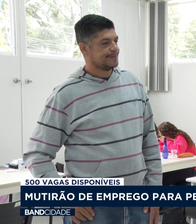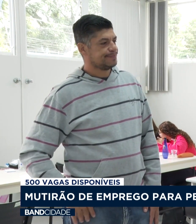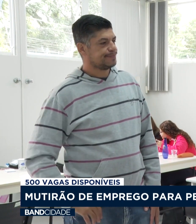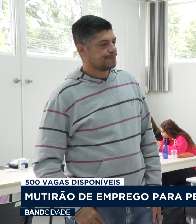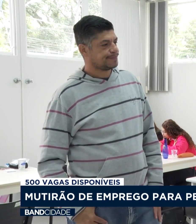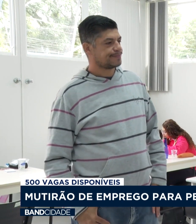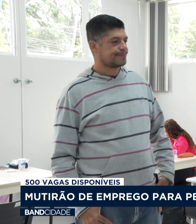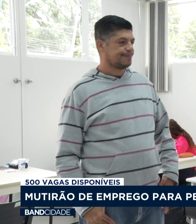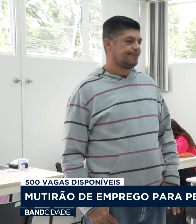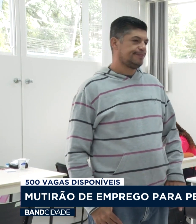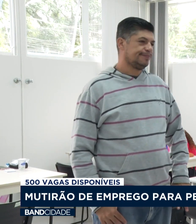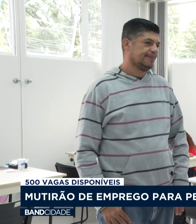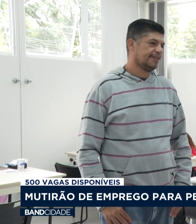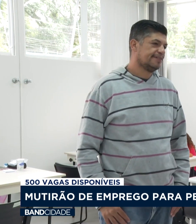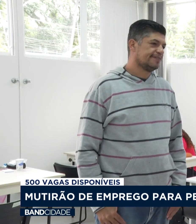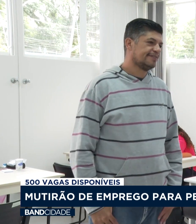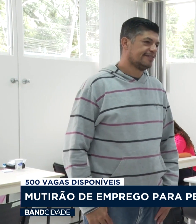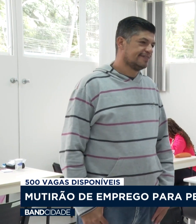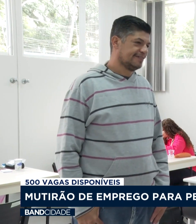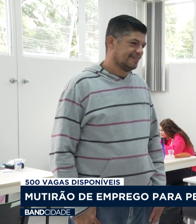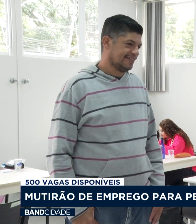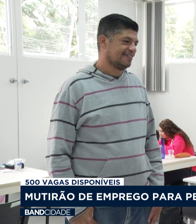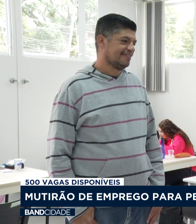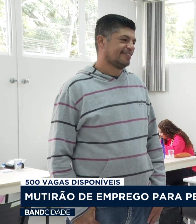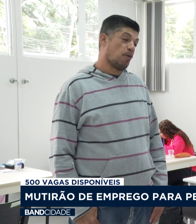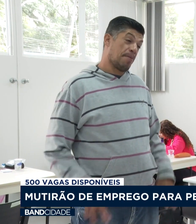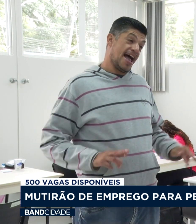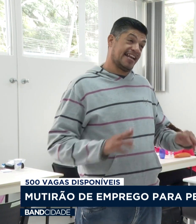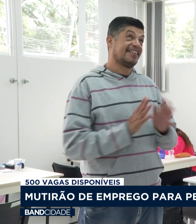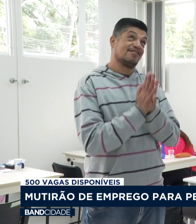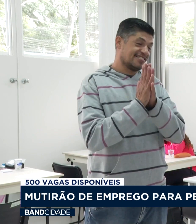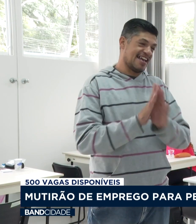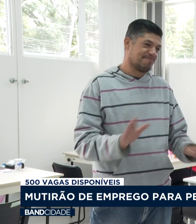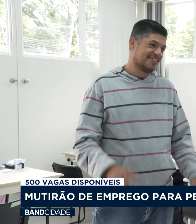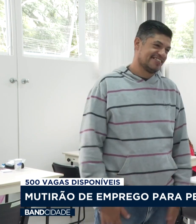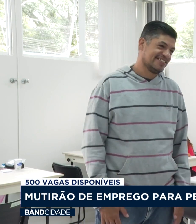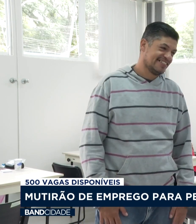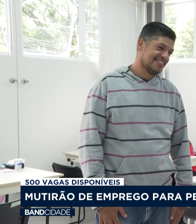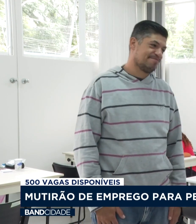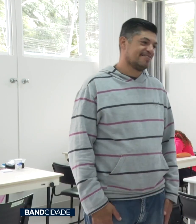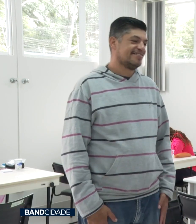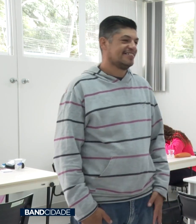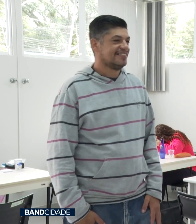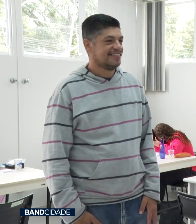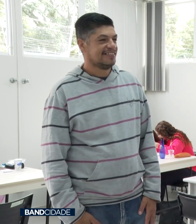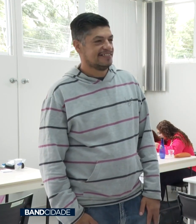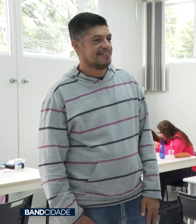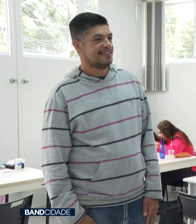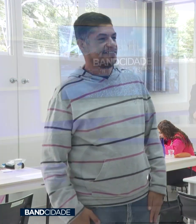sorte ter isso aqui. A expectativa é sair empregada. Tomara, tomara. Deus abençoe.